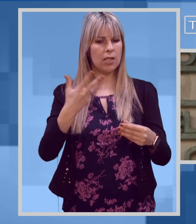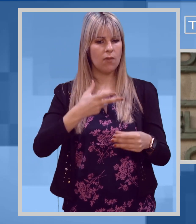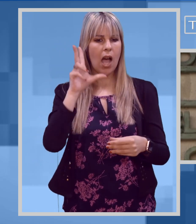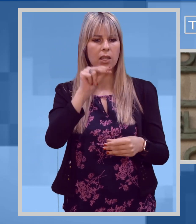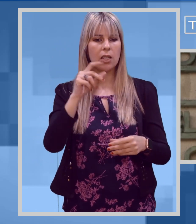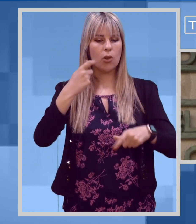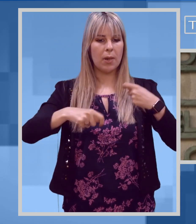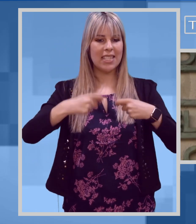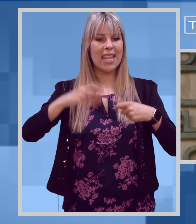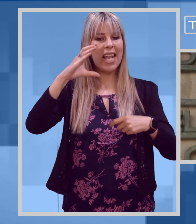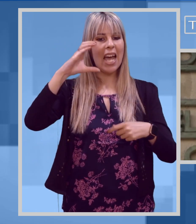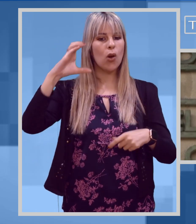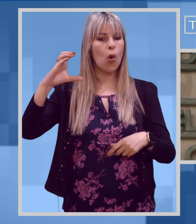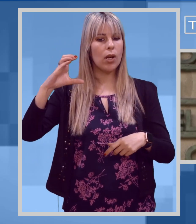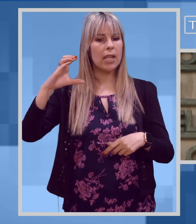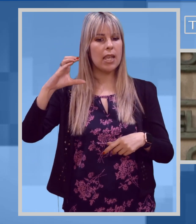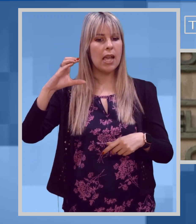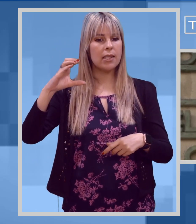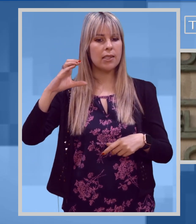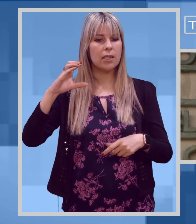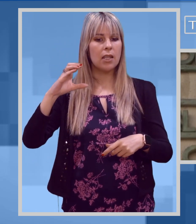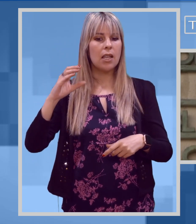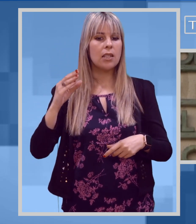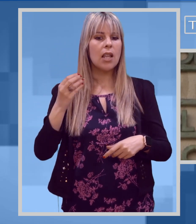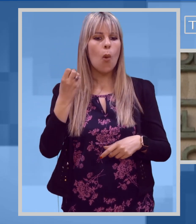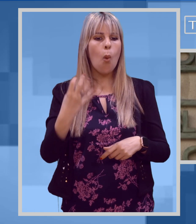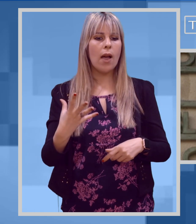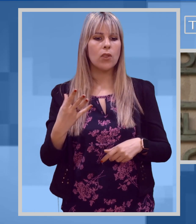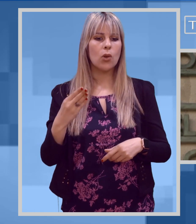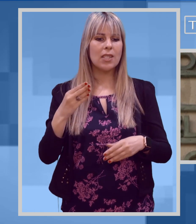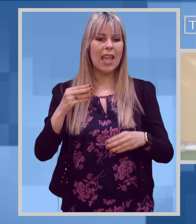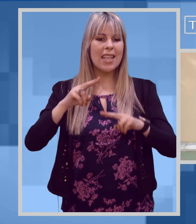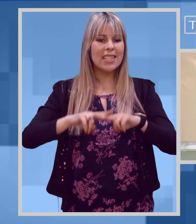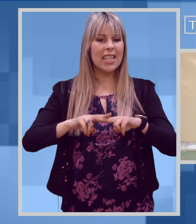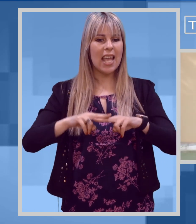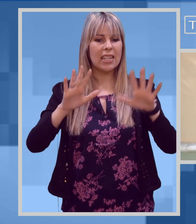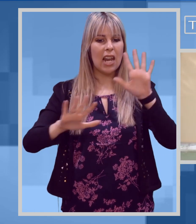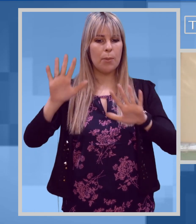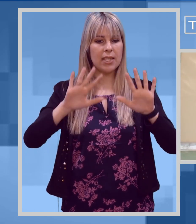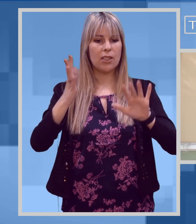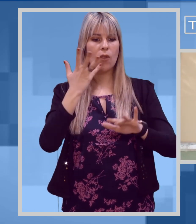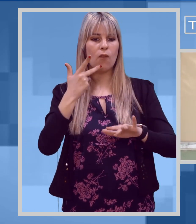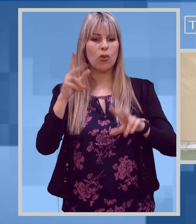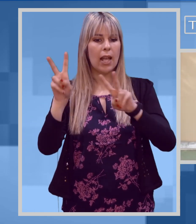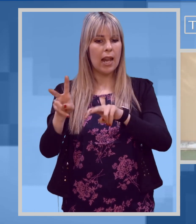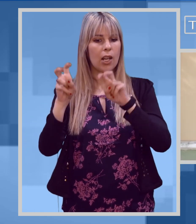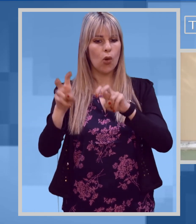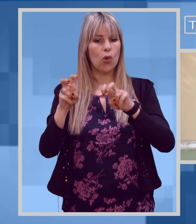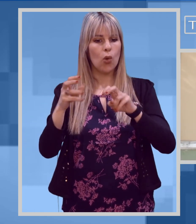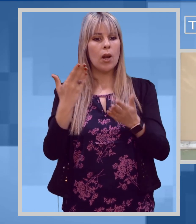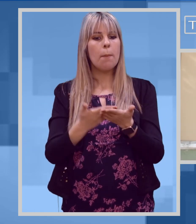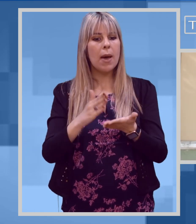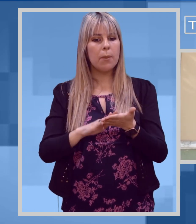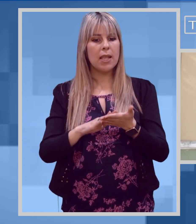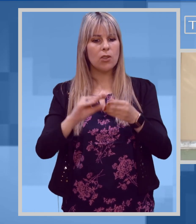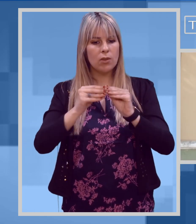che ha permesso di predisporre un parco progetti di oltre 260 milioni di euro. Sta dando